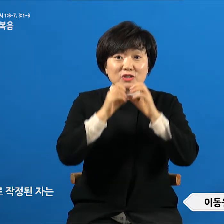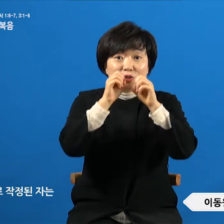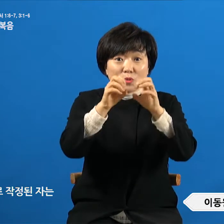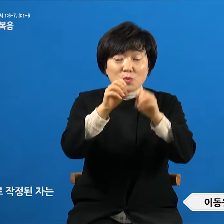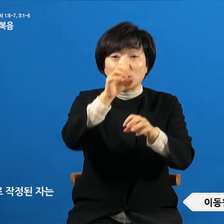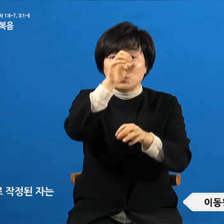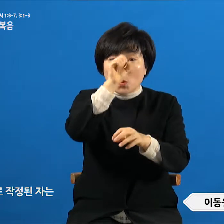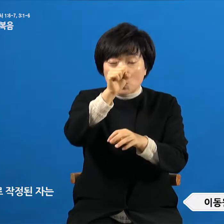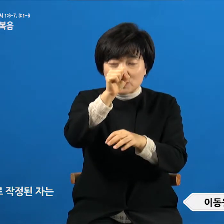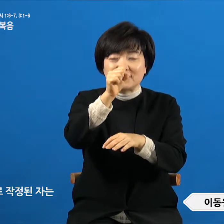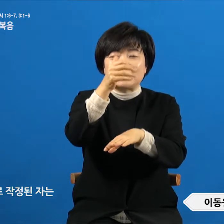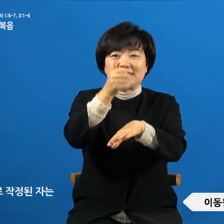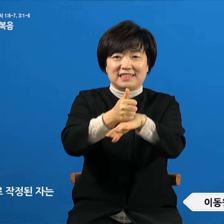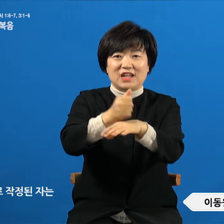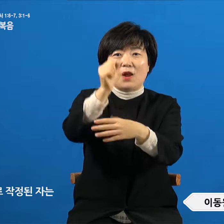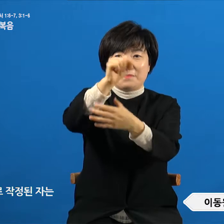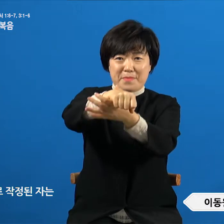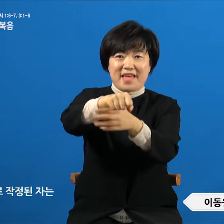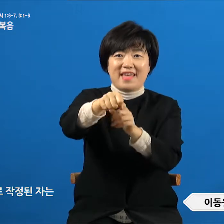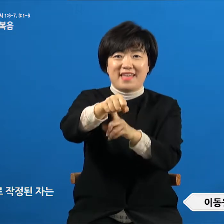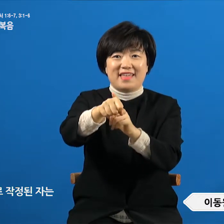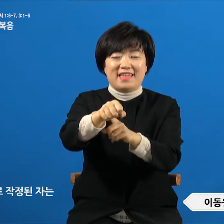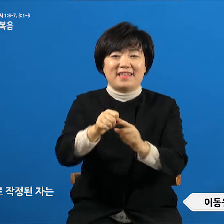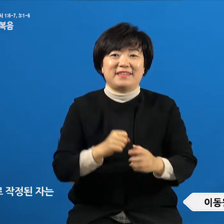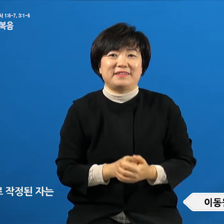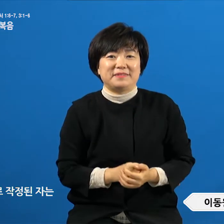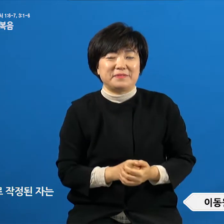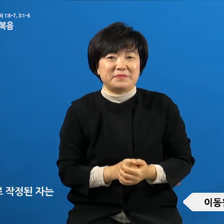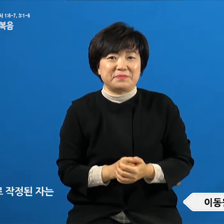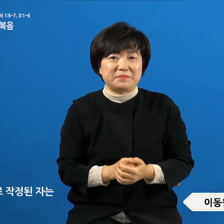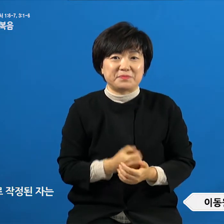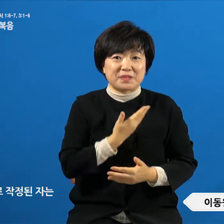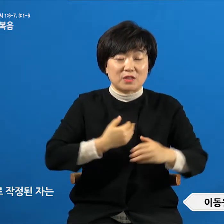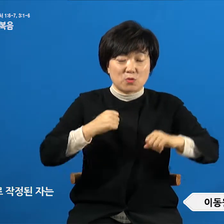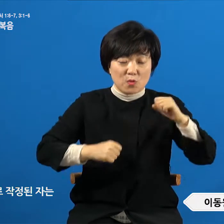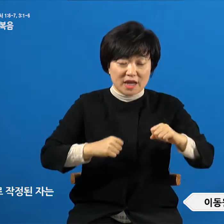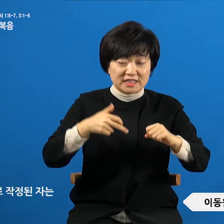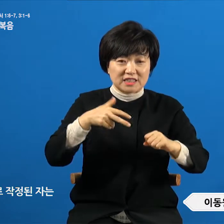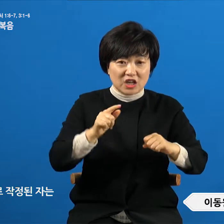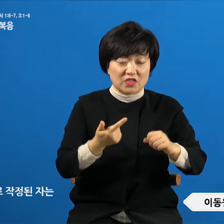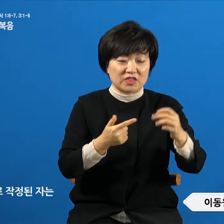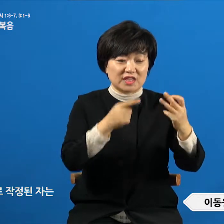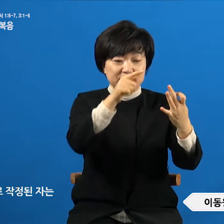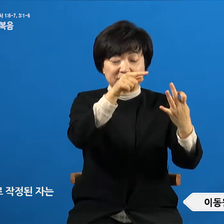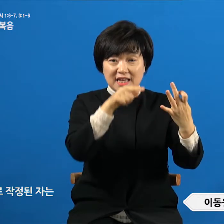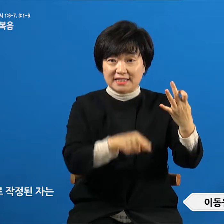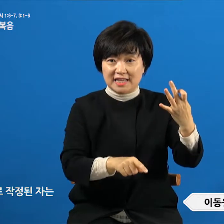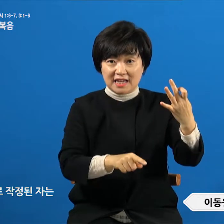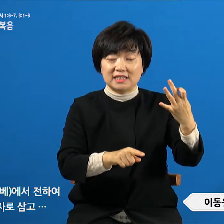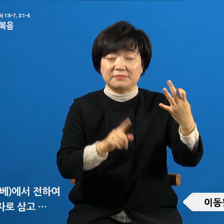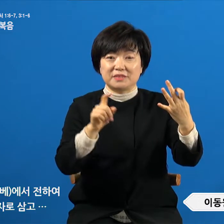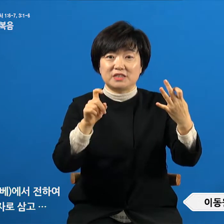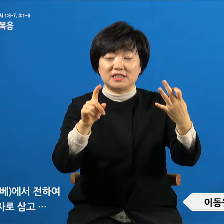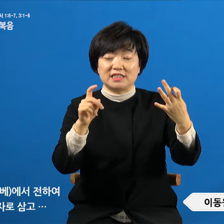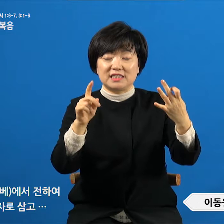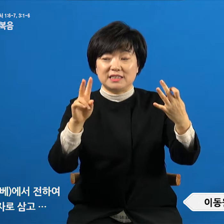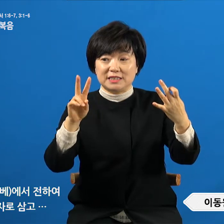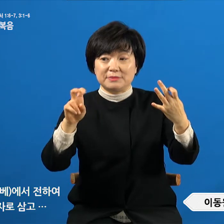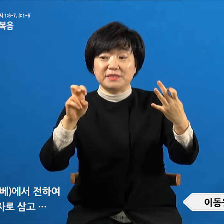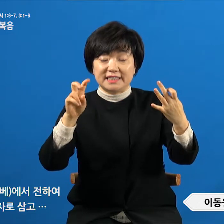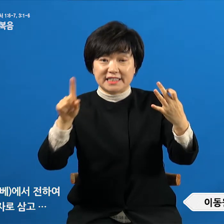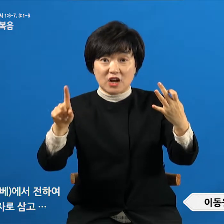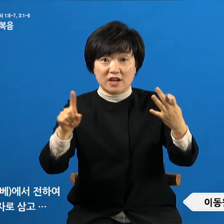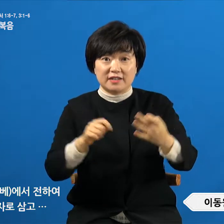전도의 긍정적 열매를 증언하고 있는 그런 내용이죠. 자, 사도행전 14장 21절을 함께